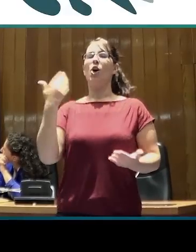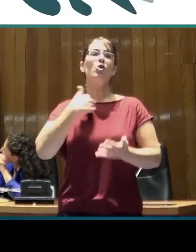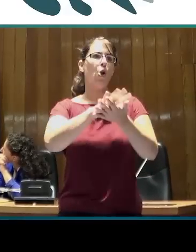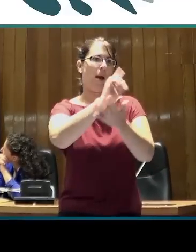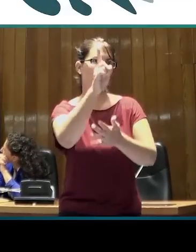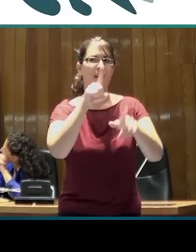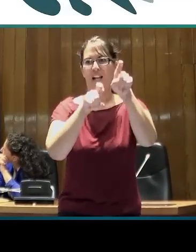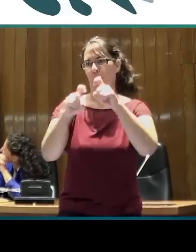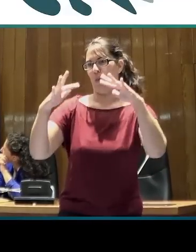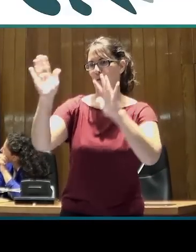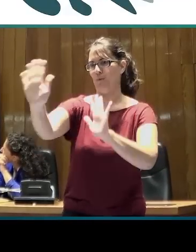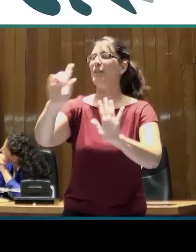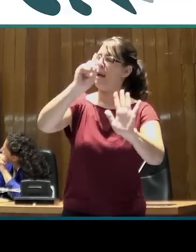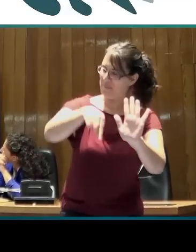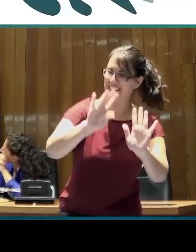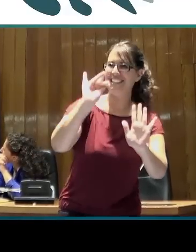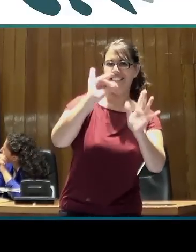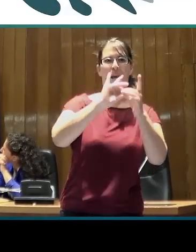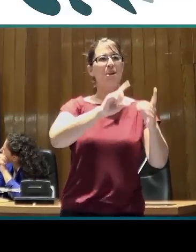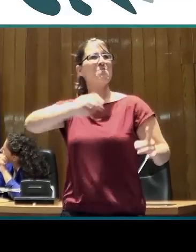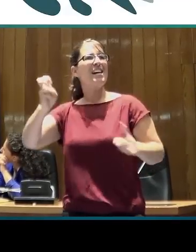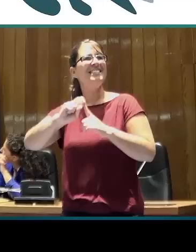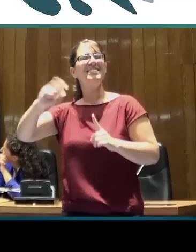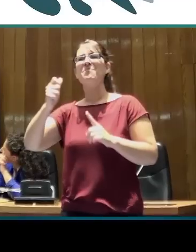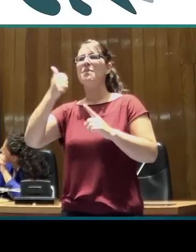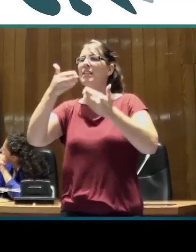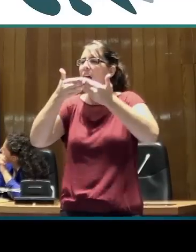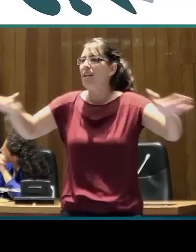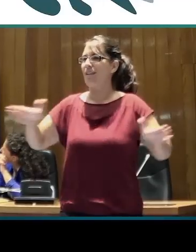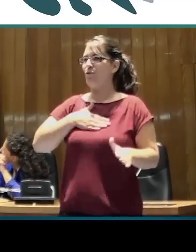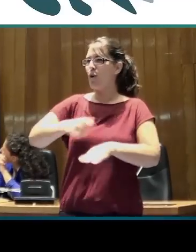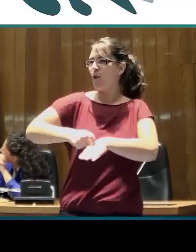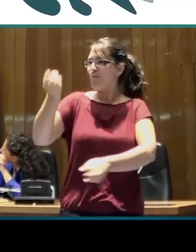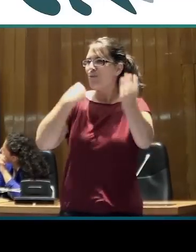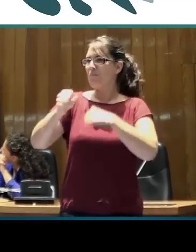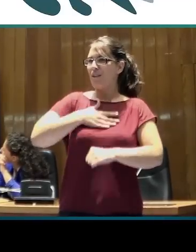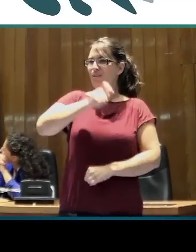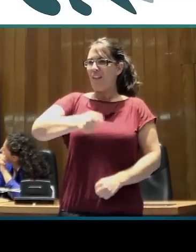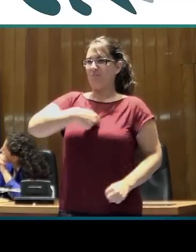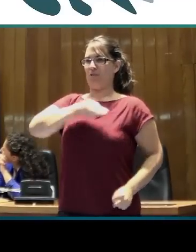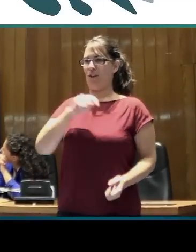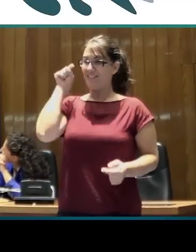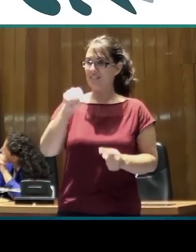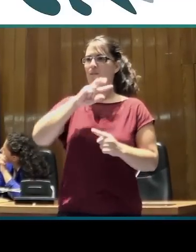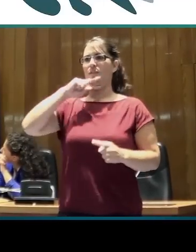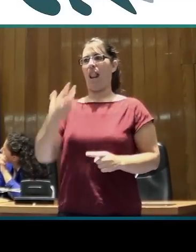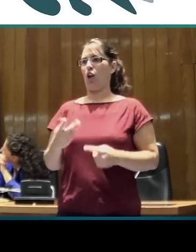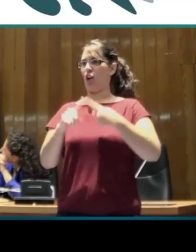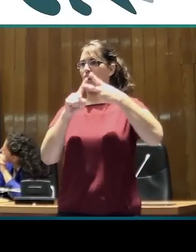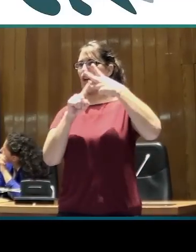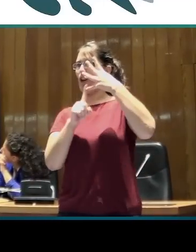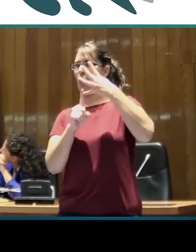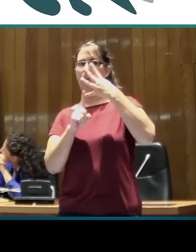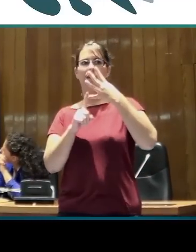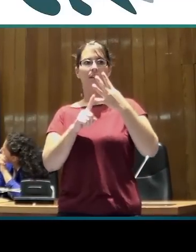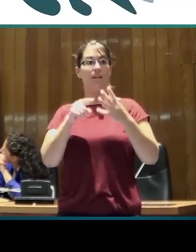sino que me refiero al carácter solidario y abierto que caracteriza el comportamiento de nuestro pueblo. Estos valores no se consiguen de la noche a la